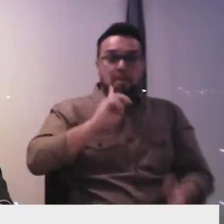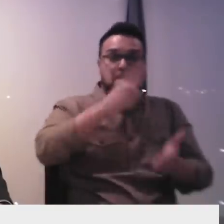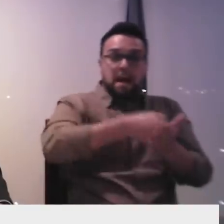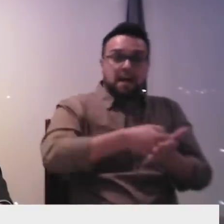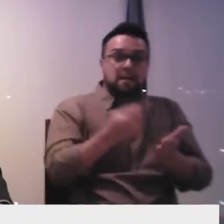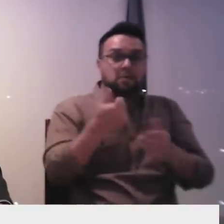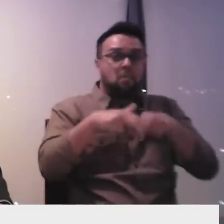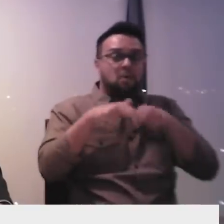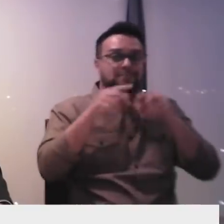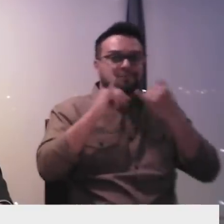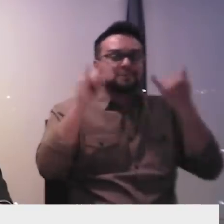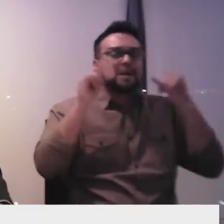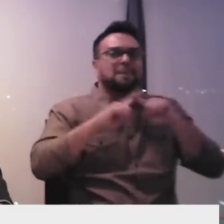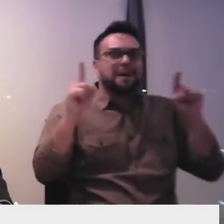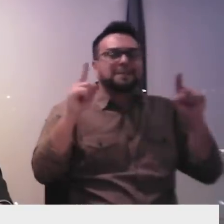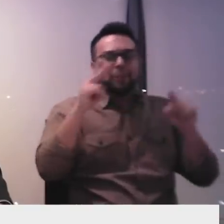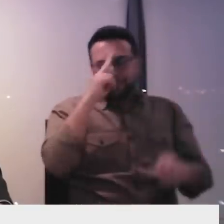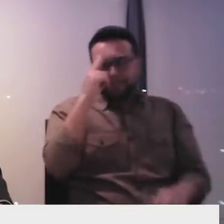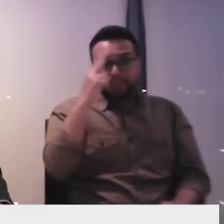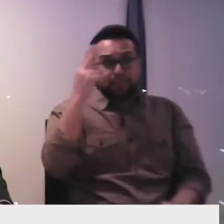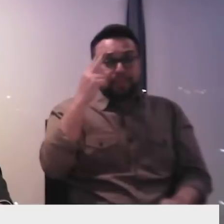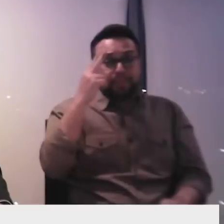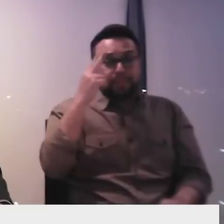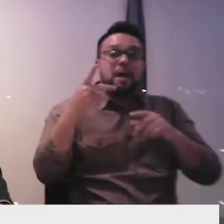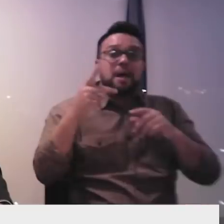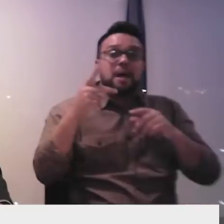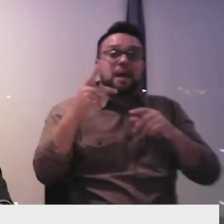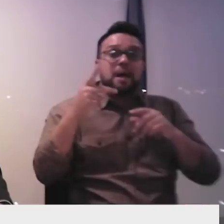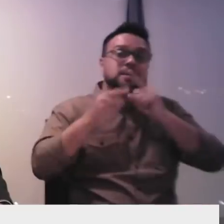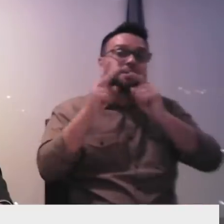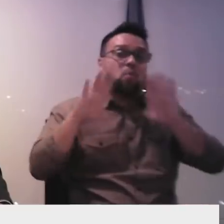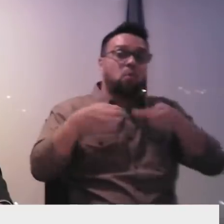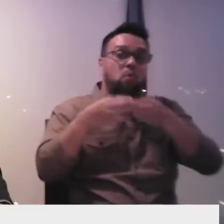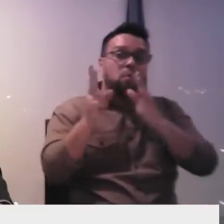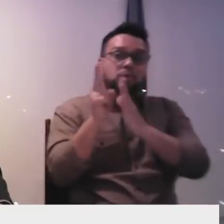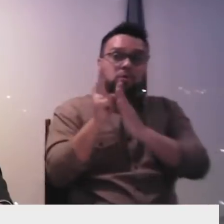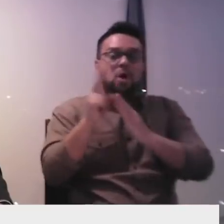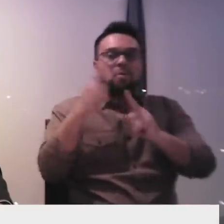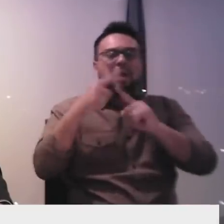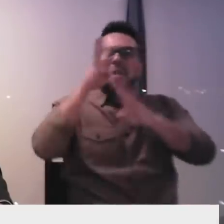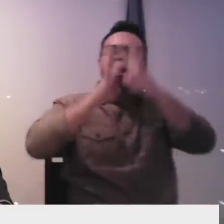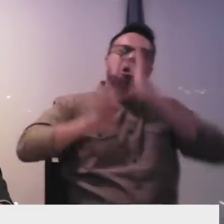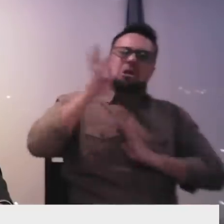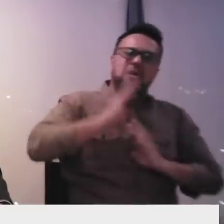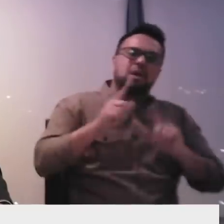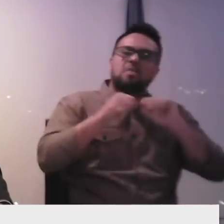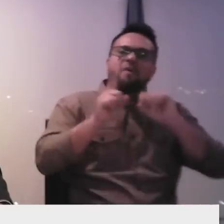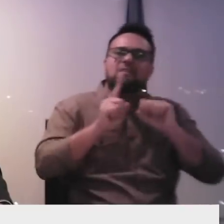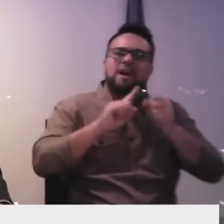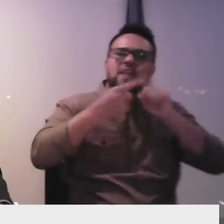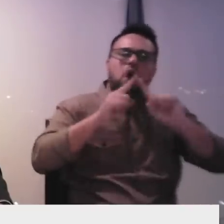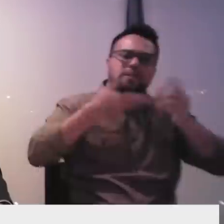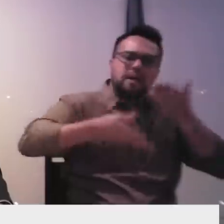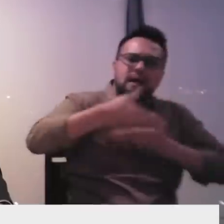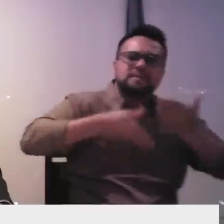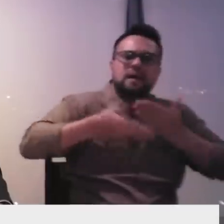depois de intensa negociação com os indígenas. Se acusa tanto a gente de não negociar, etc. Os governos passaram e